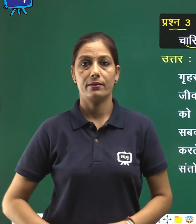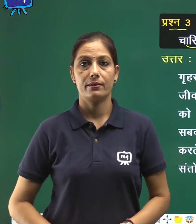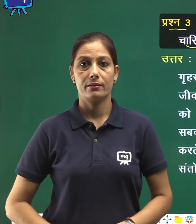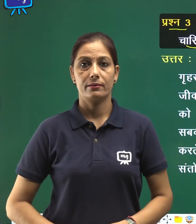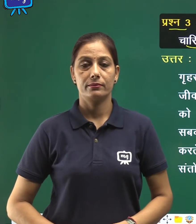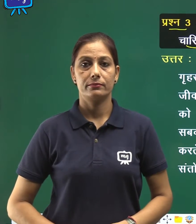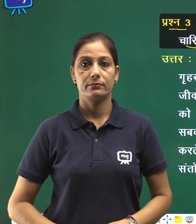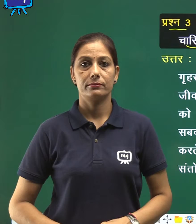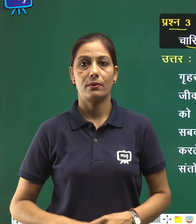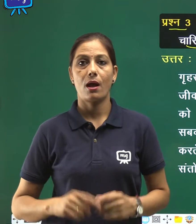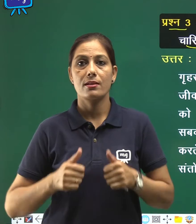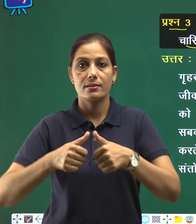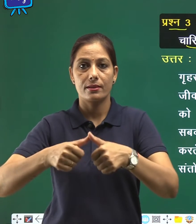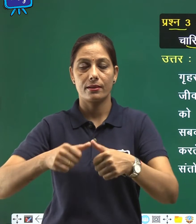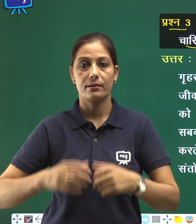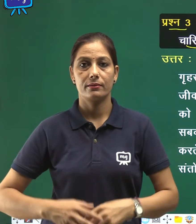उत्तर है